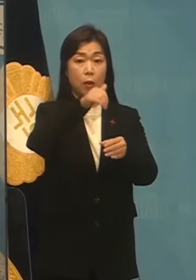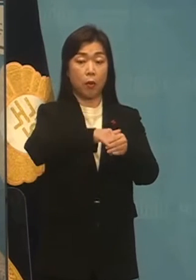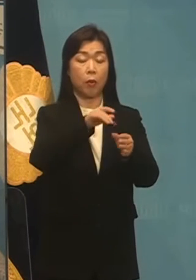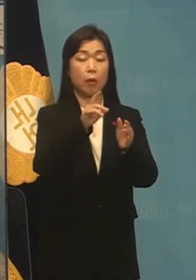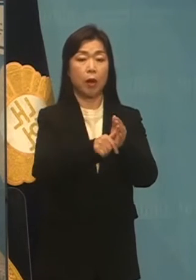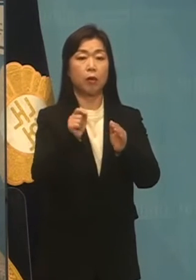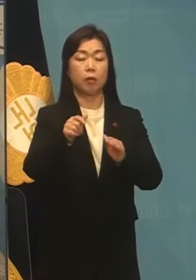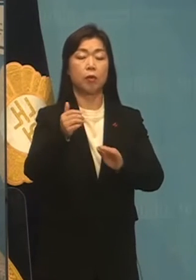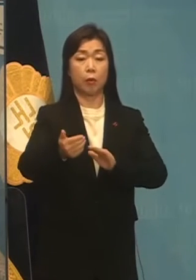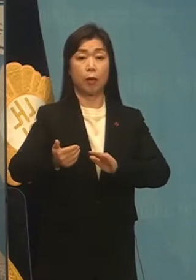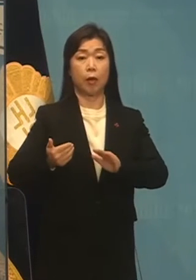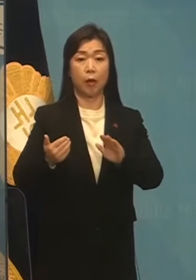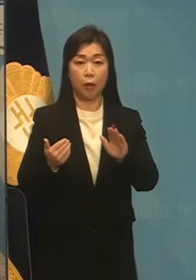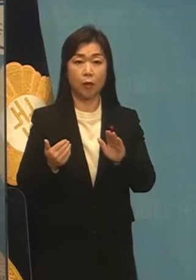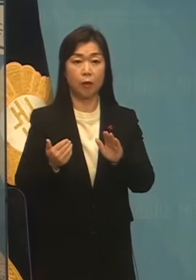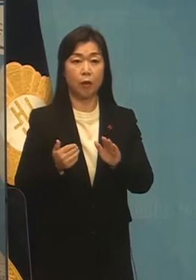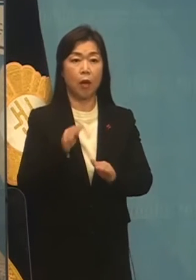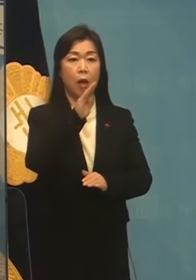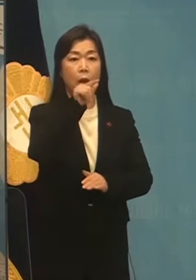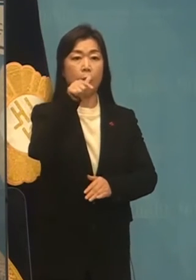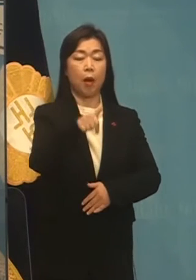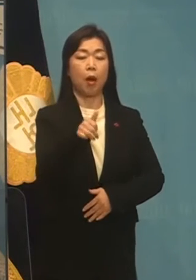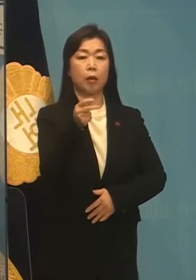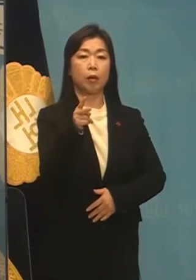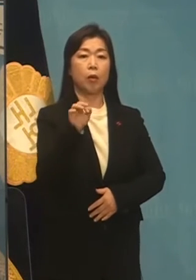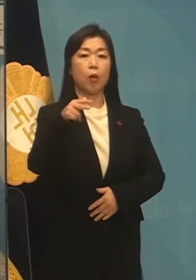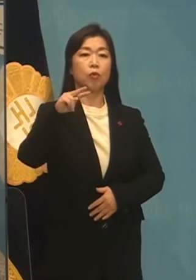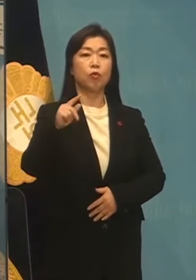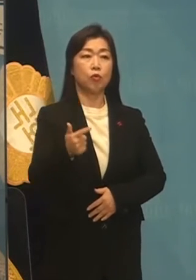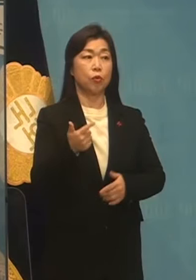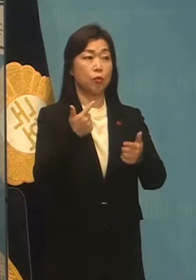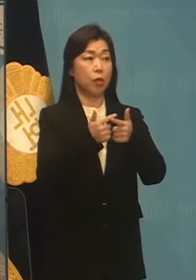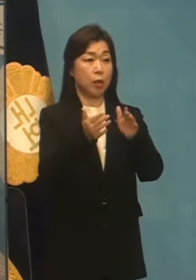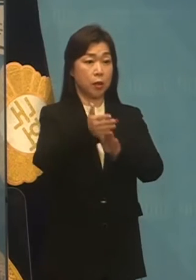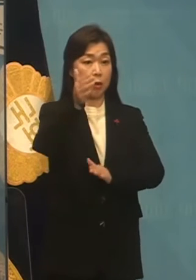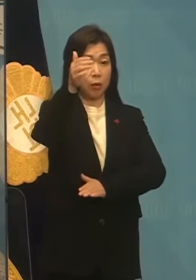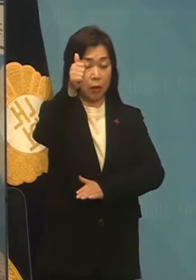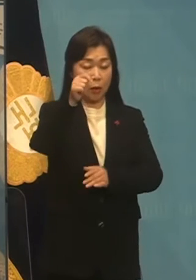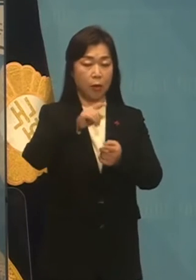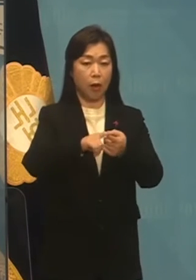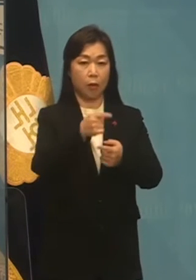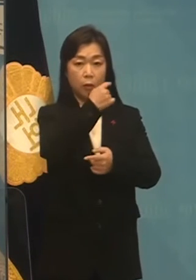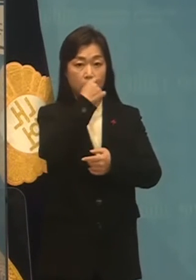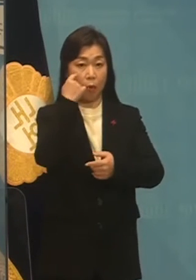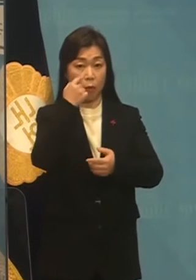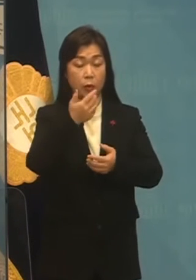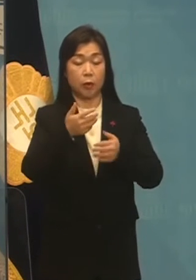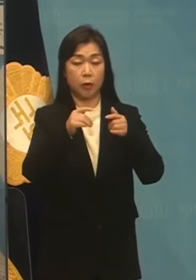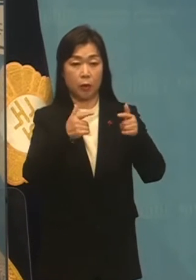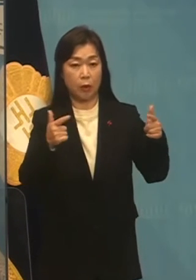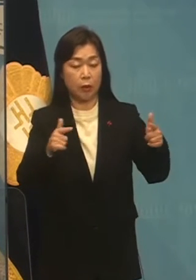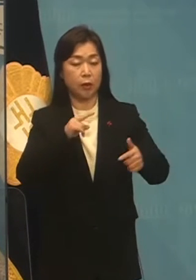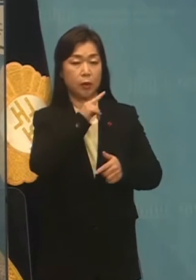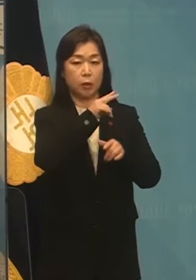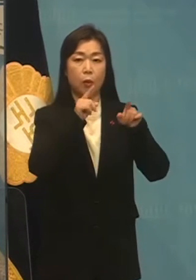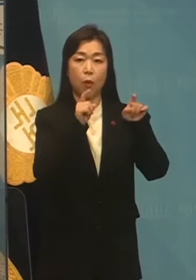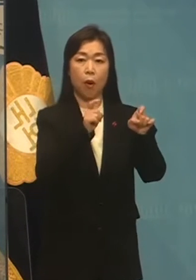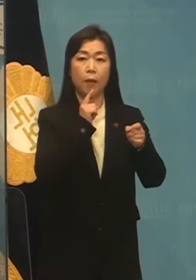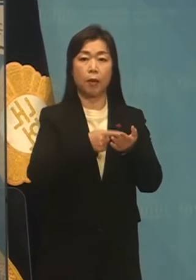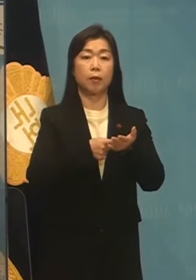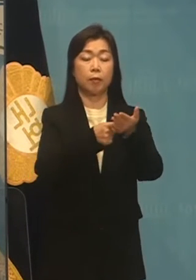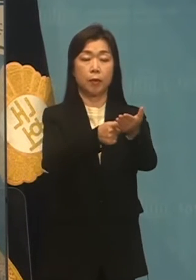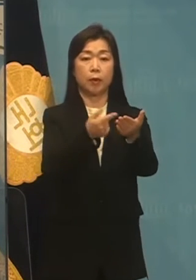전에 우리 박형준 부산시장에 대한 검증을 여러 가지 또 의혹 제기를